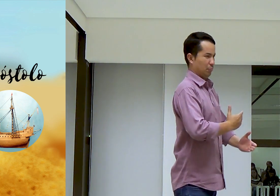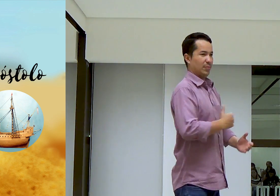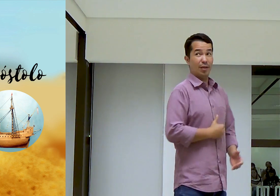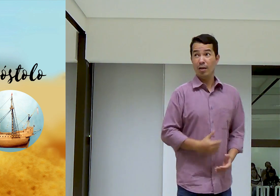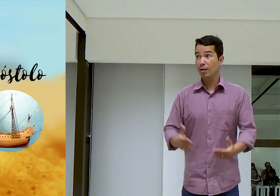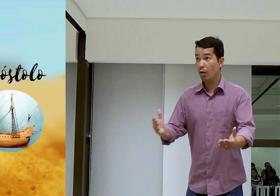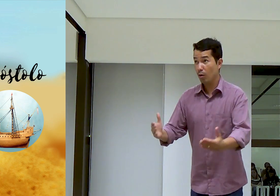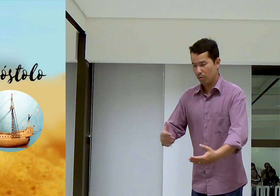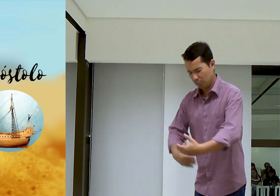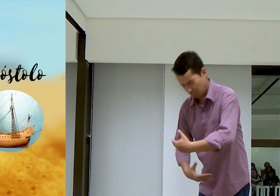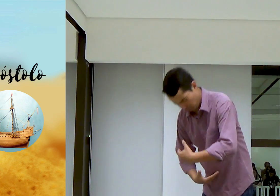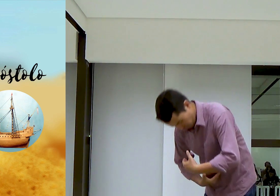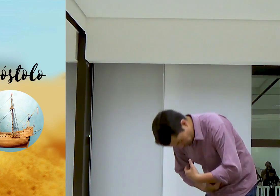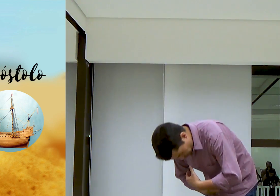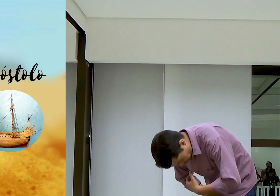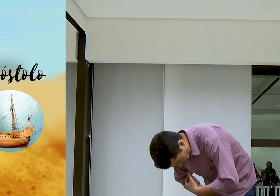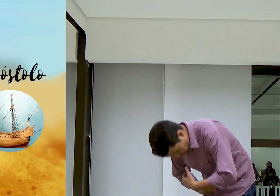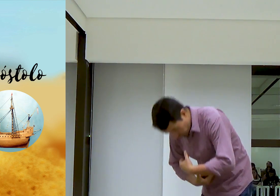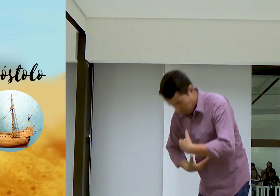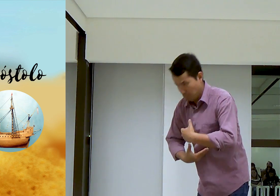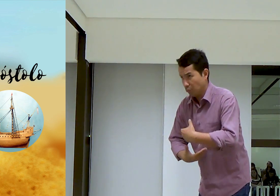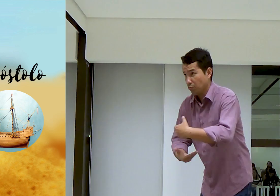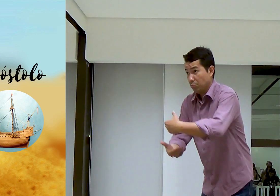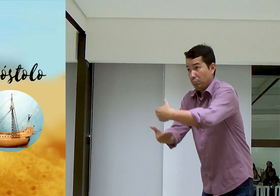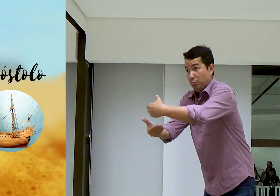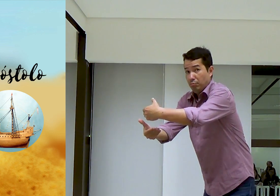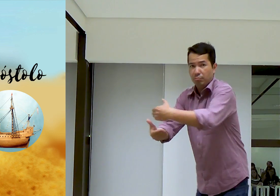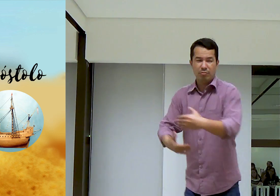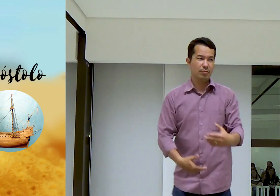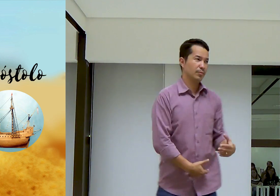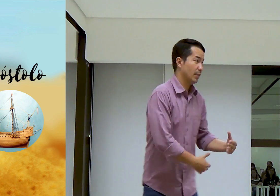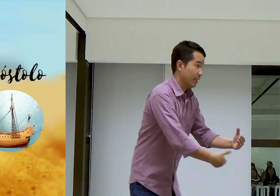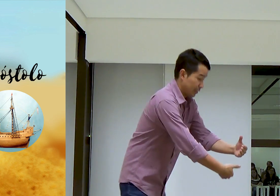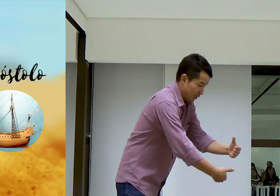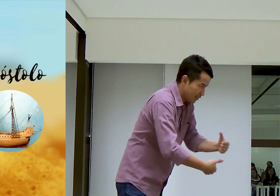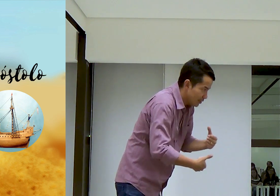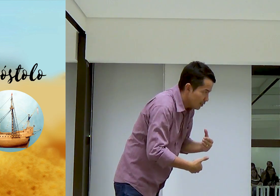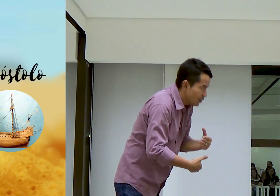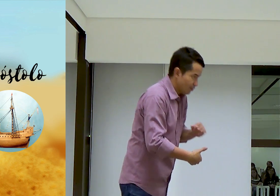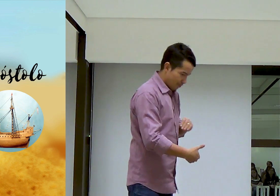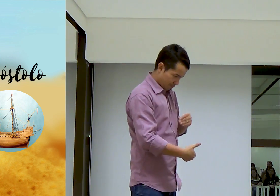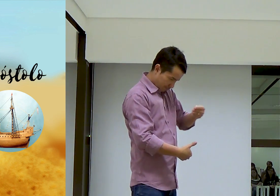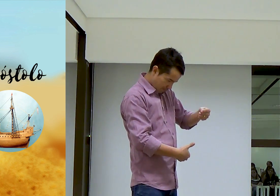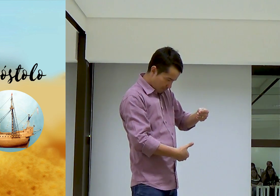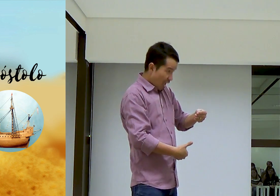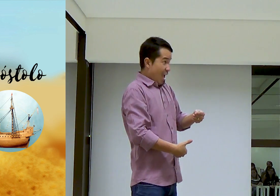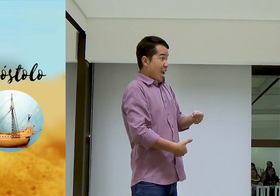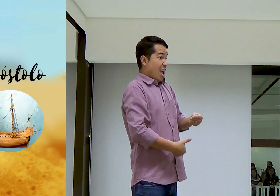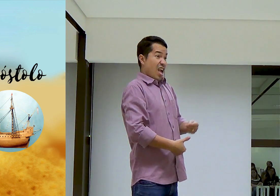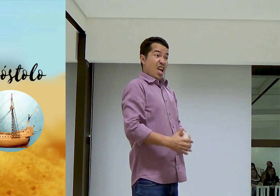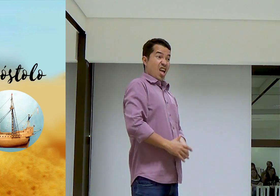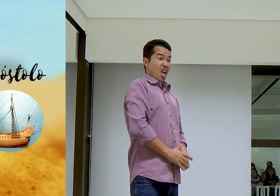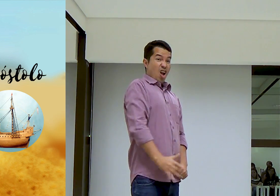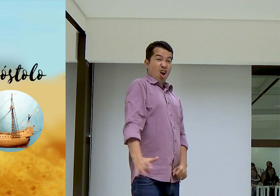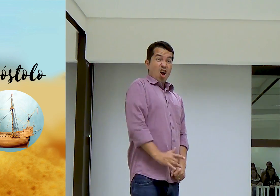tesouro, aquele lá rei, eles se cumprimentam ali, e ele então entrega o tesouro que ele